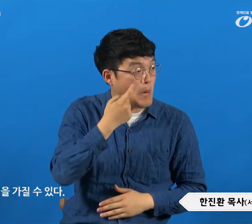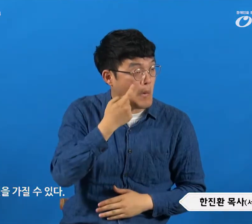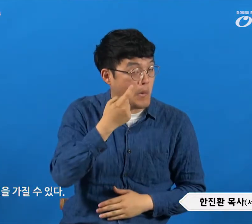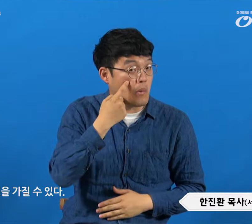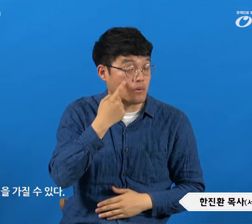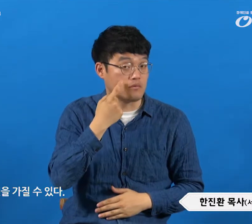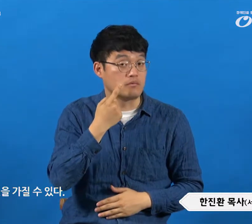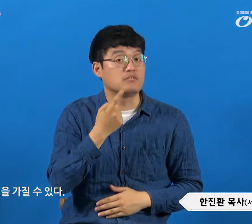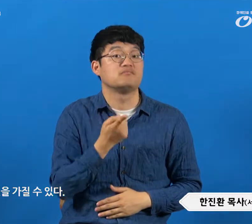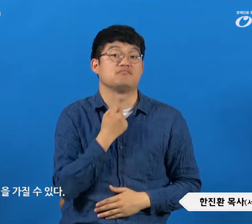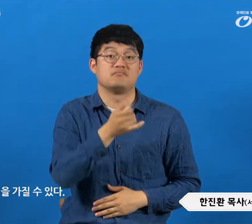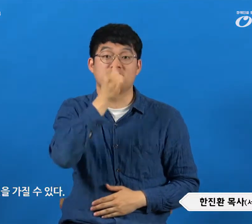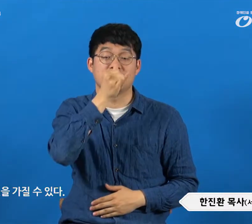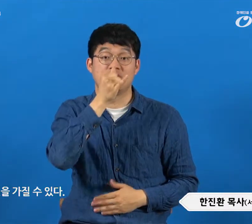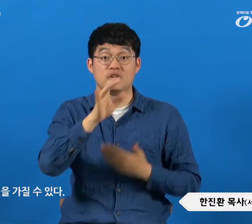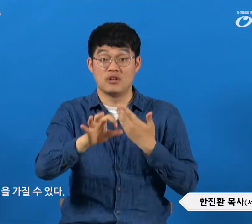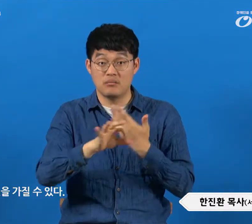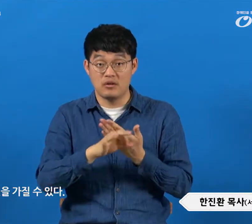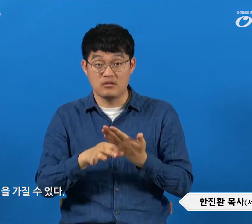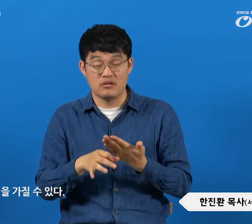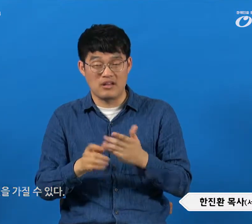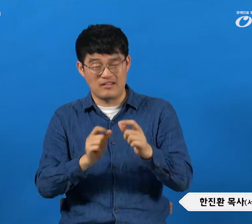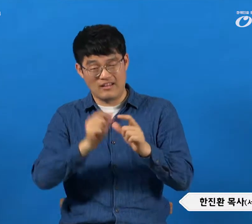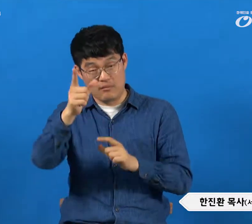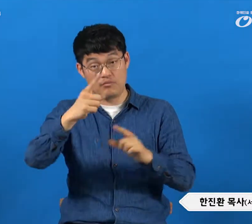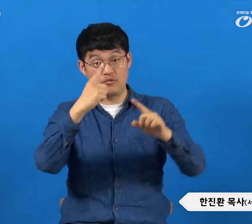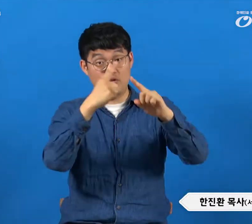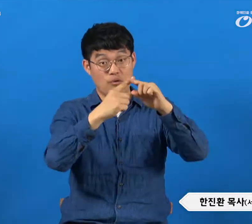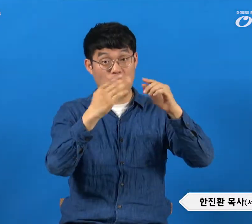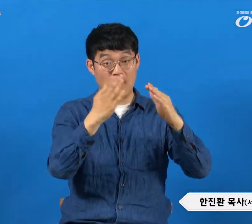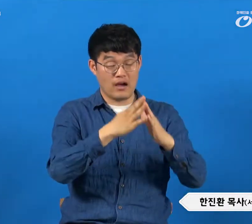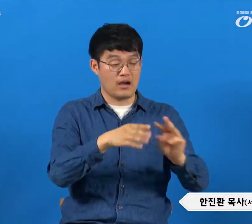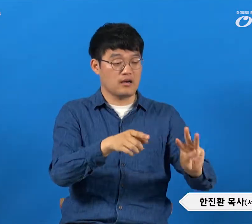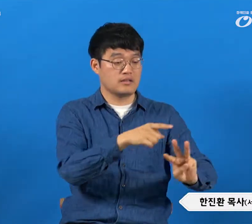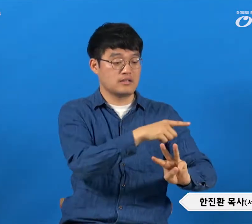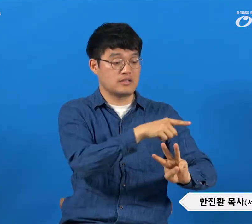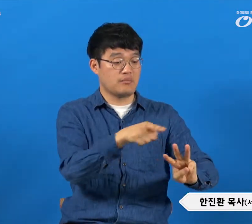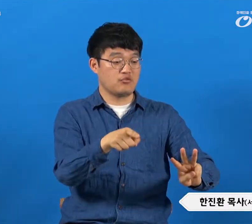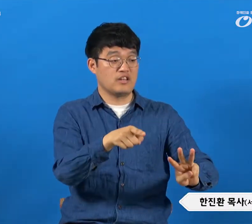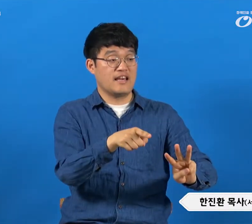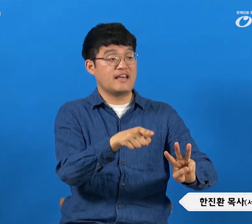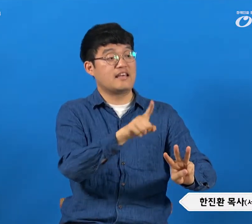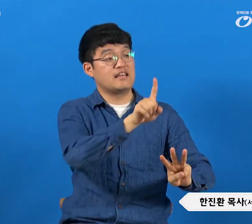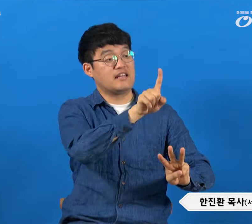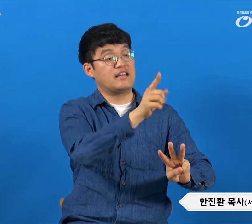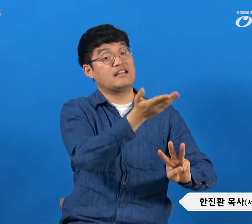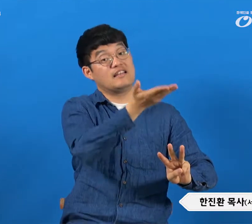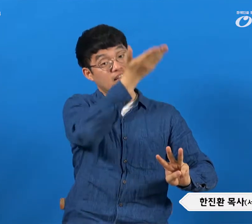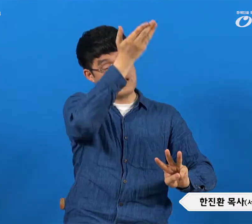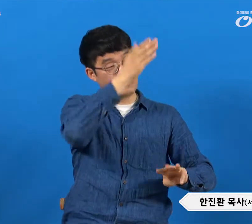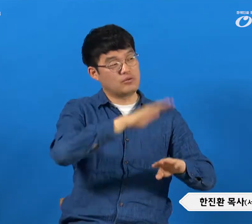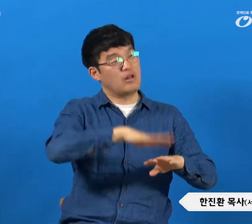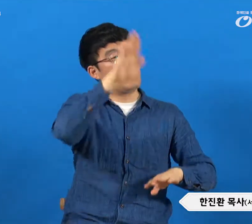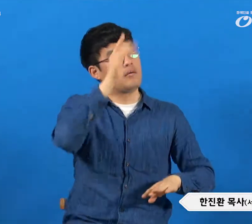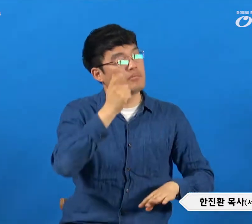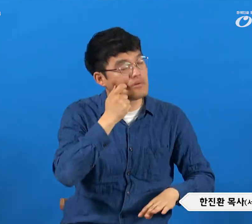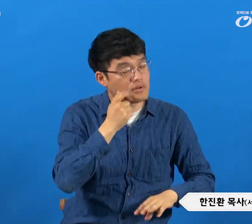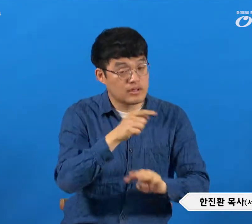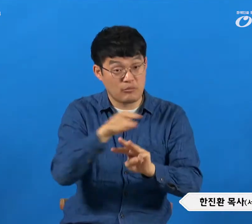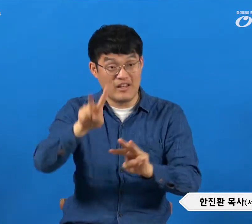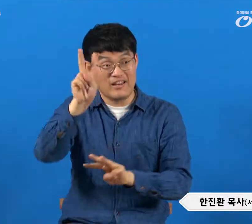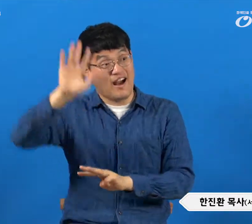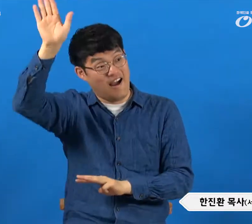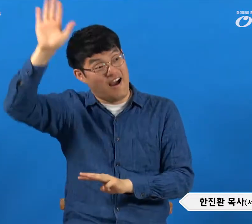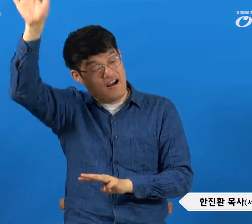그랬습니다. 그러면 대부분 교회가 3분의 1 이상 손을 들지 못합니다.